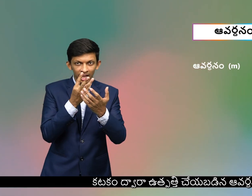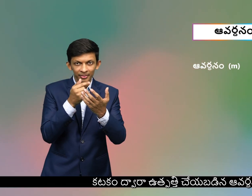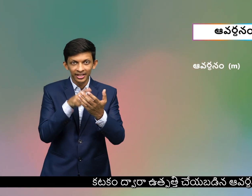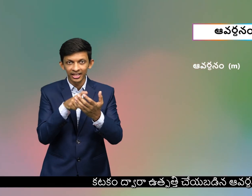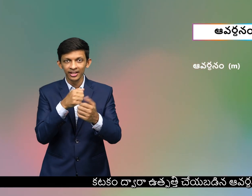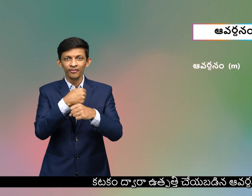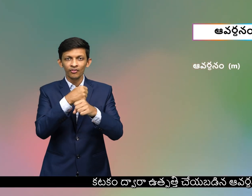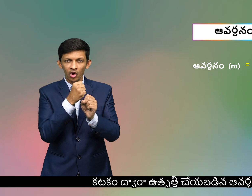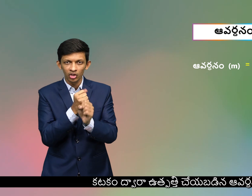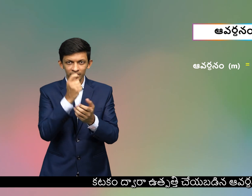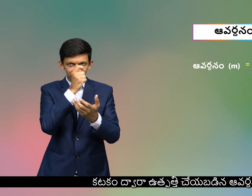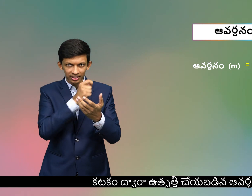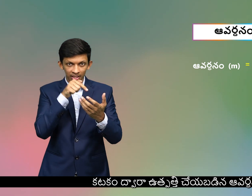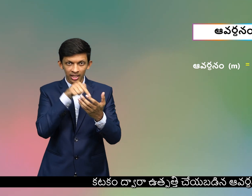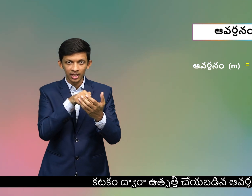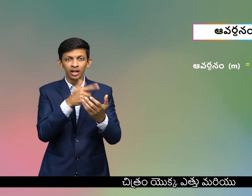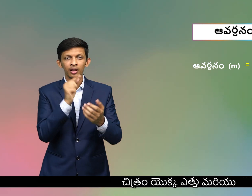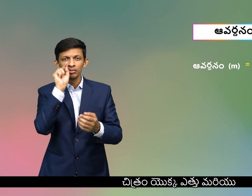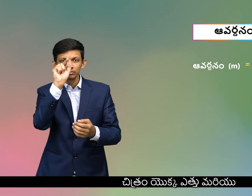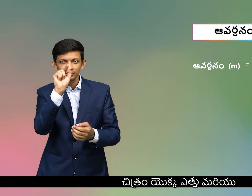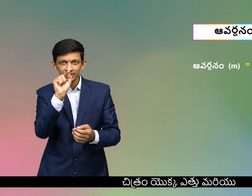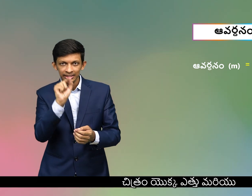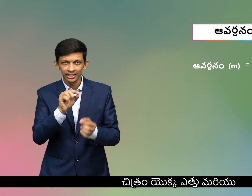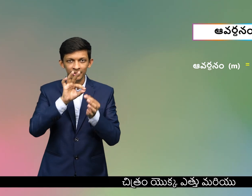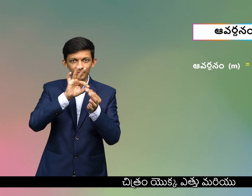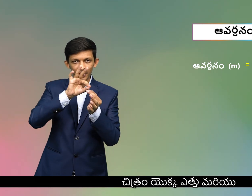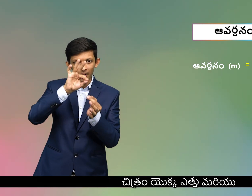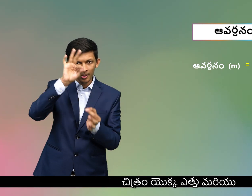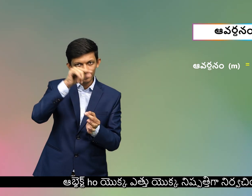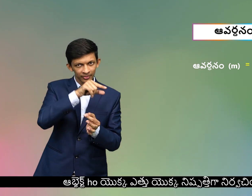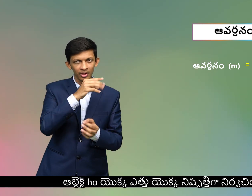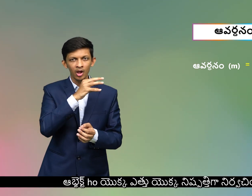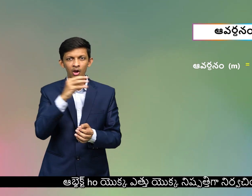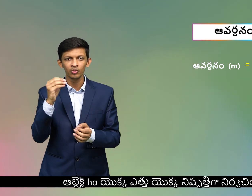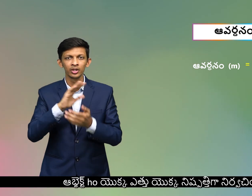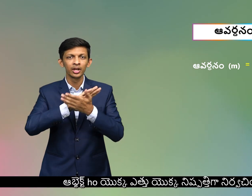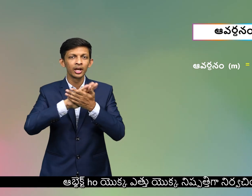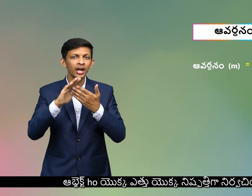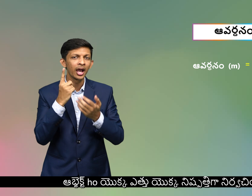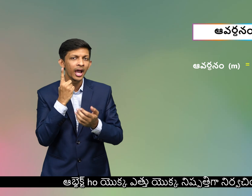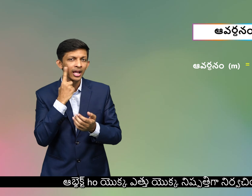కటకం ద్వారా ఉత్పత్తి చేయబడిన ఆవర్ధనం చిత్రం యొక్క ఎత్తు మరియు ఆబ్జెక్ట్ HO యొక్క